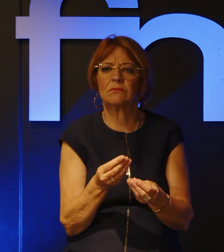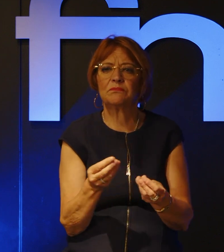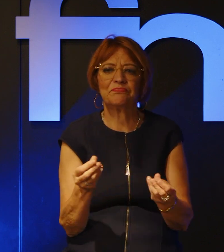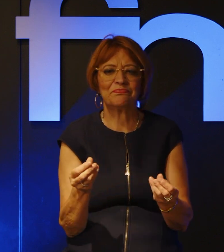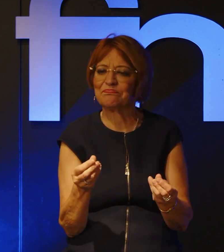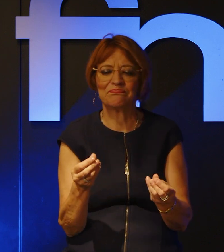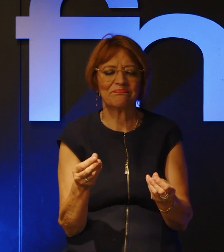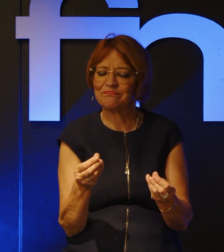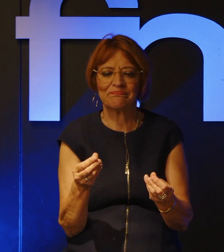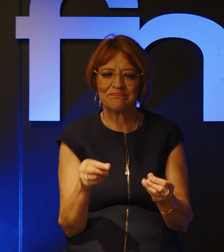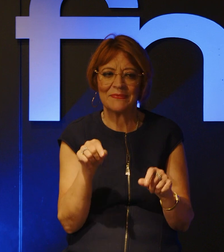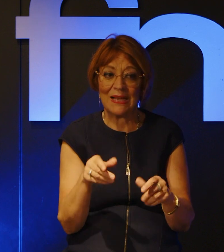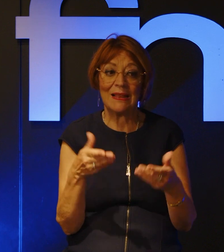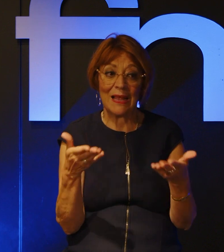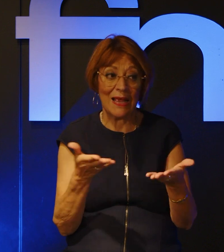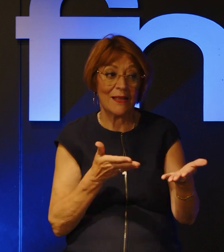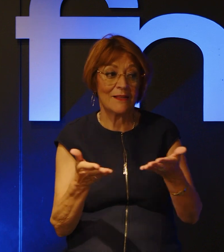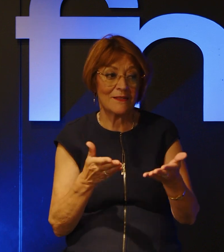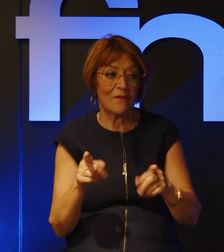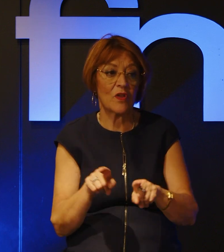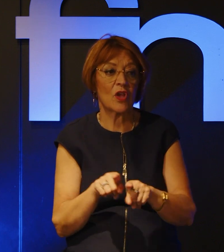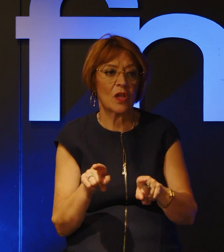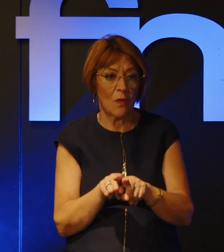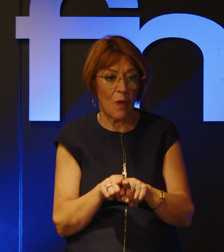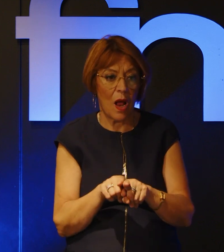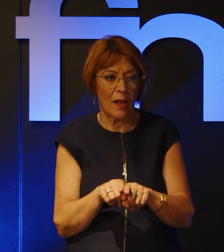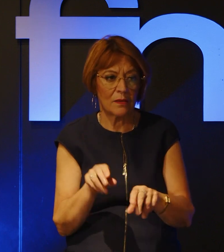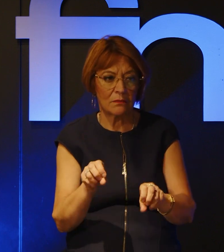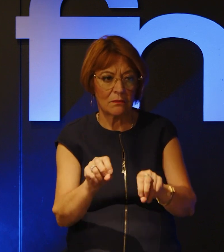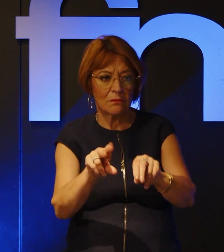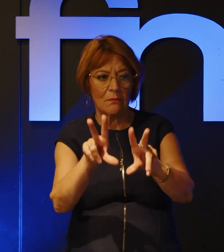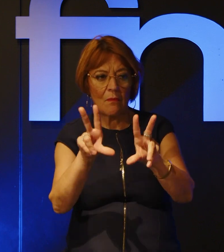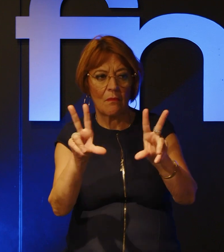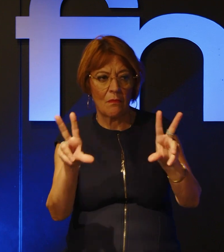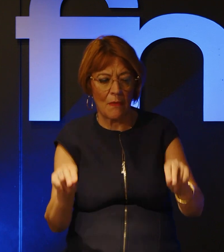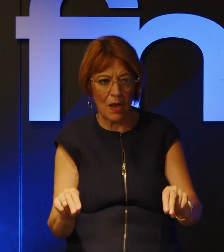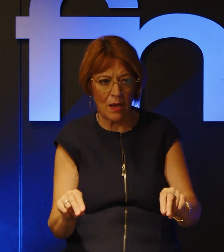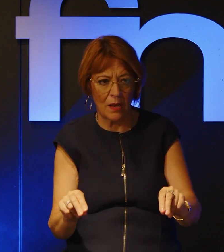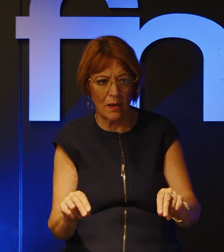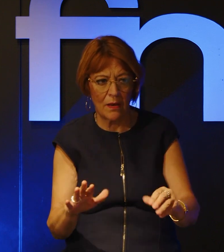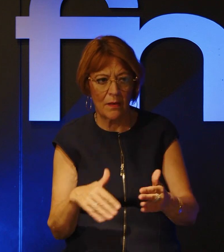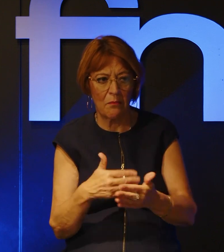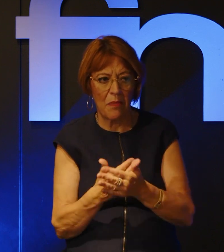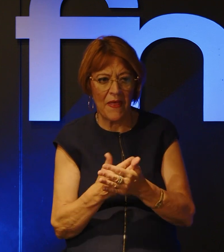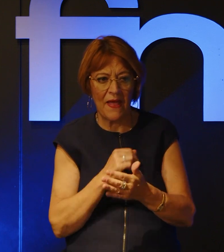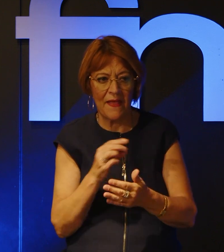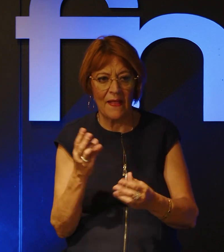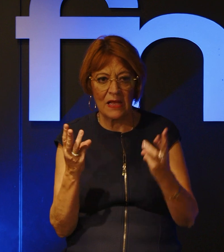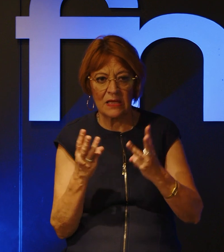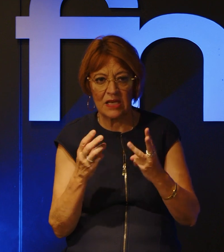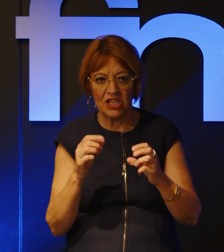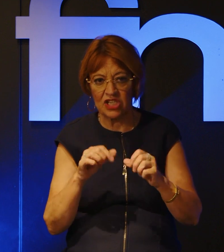e neste caso ela serve como um veículo absolutamente perfeito para reproduzir estes três